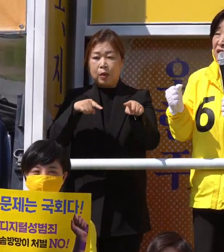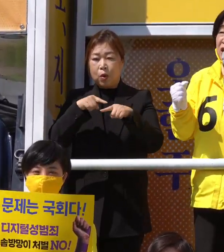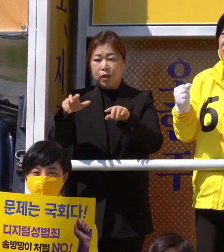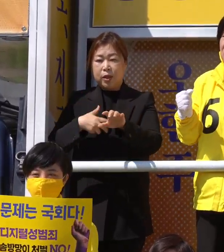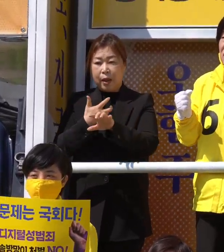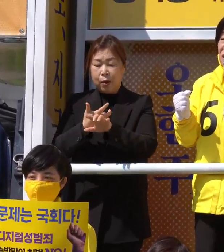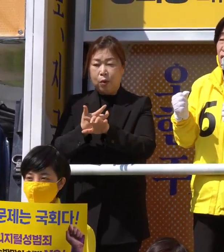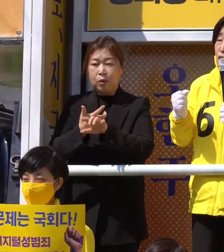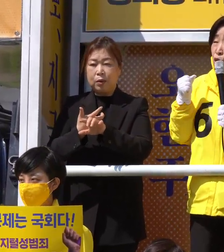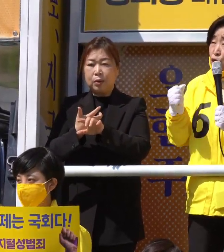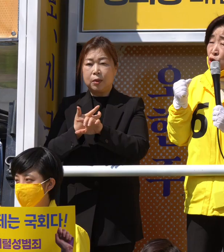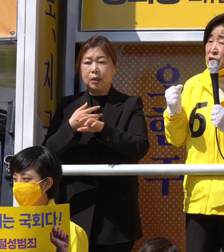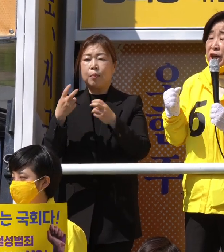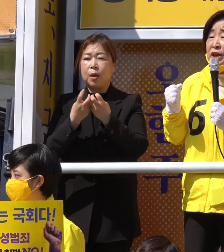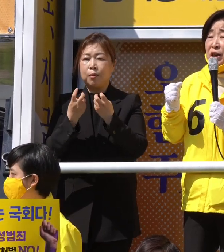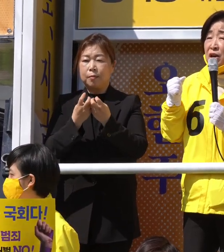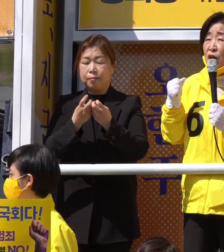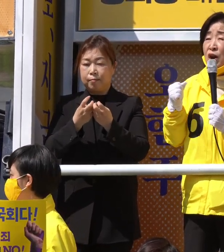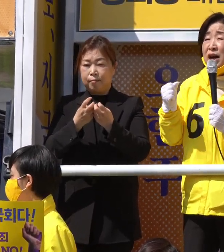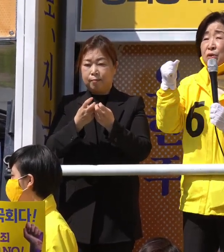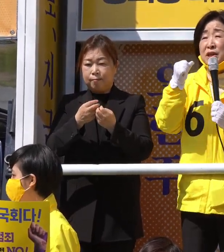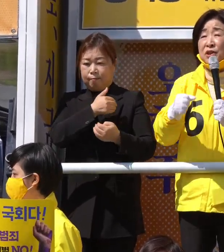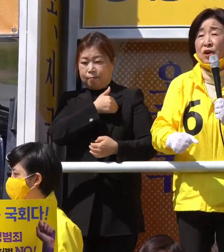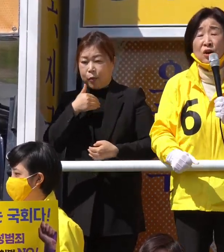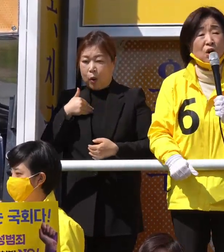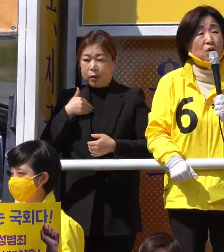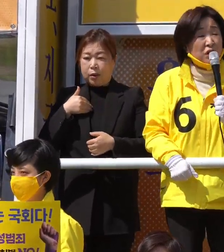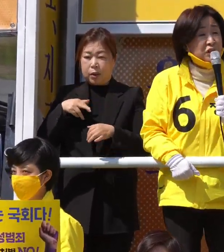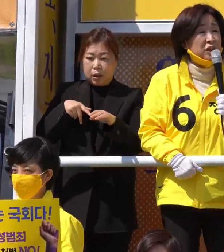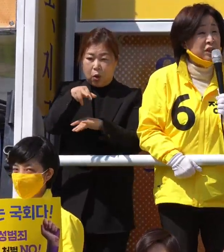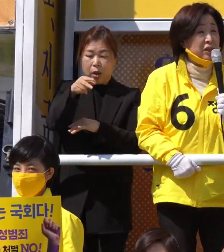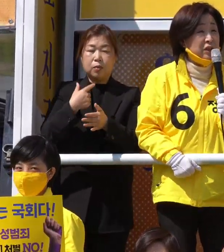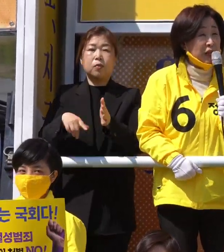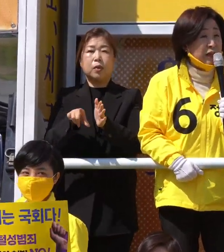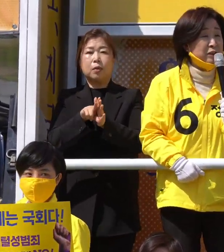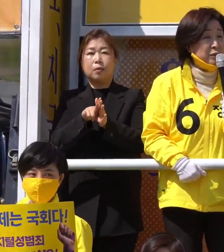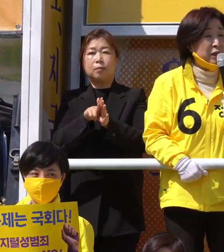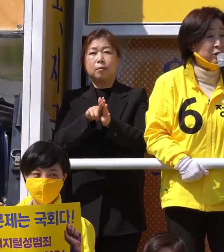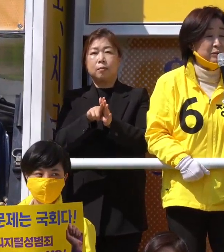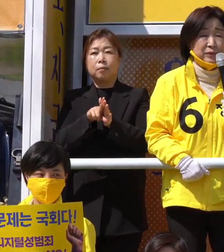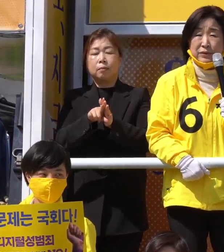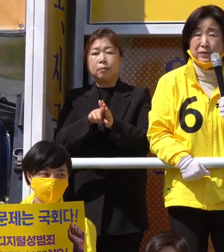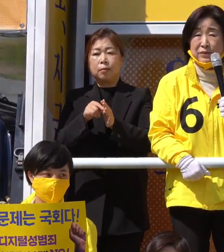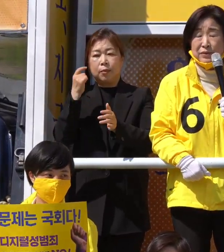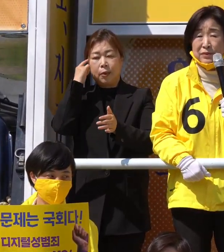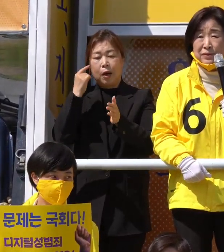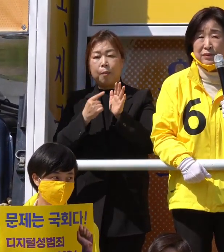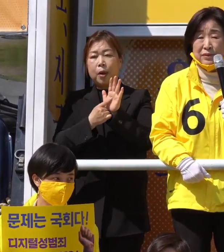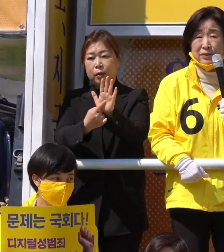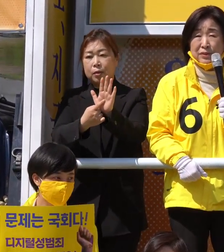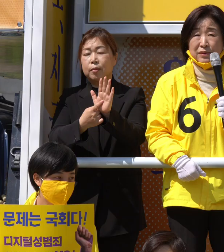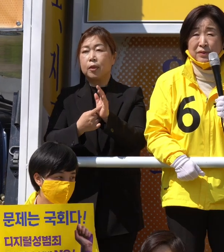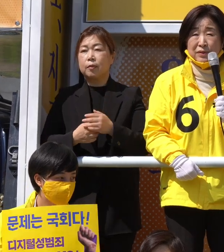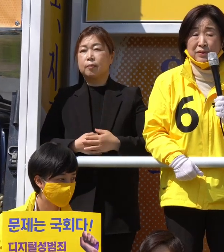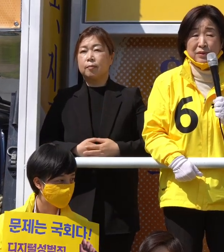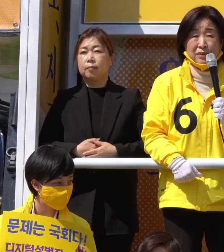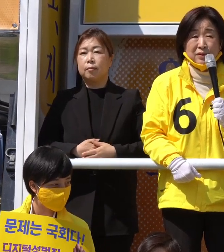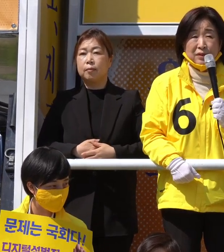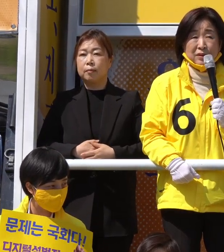정치개혁의 길을 꿋꿋이 걸어가기 위해서 원칙을 택했습니다, 여러분.